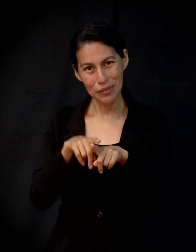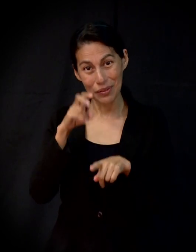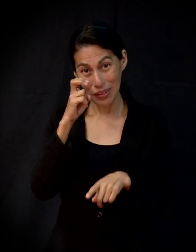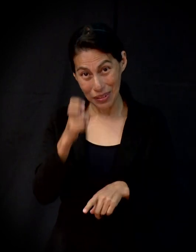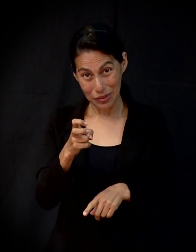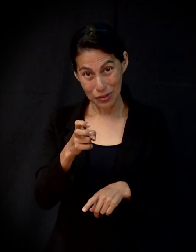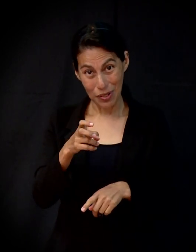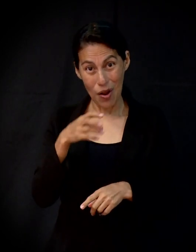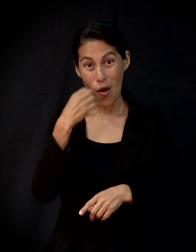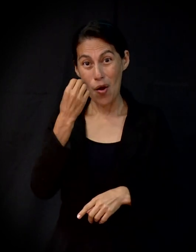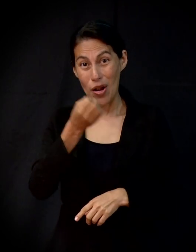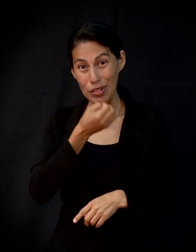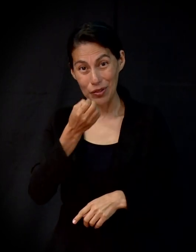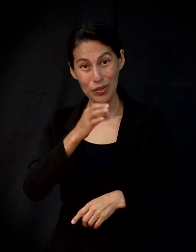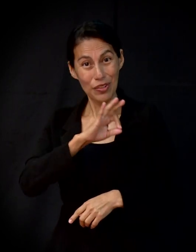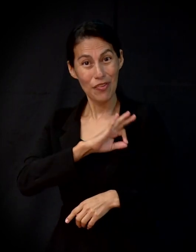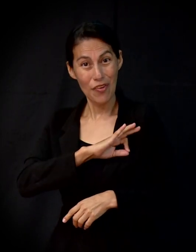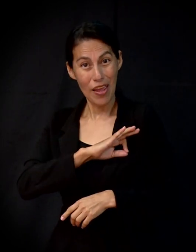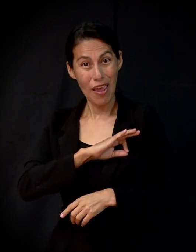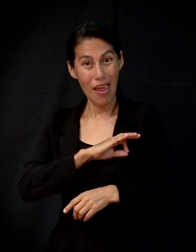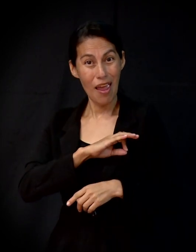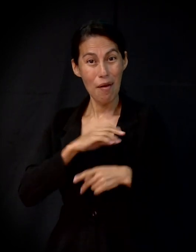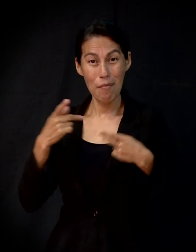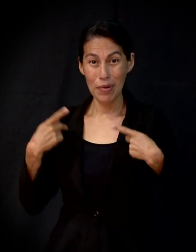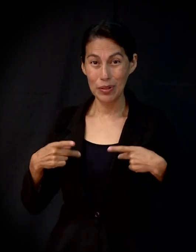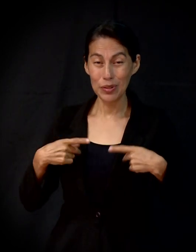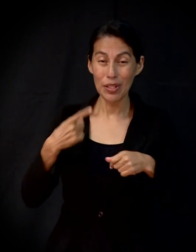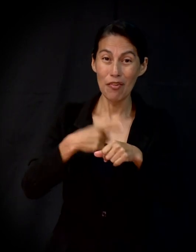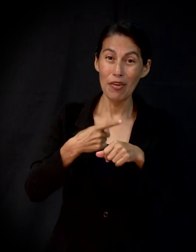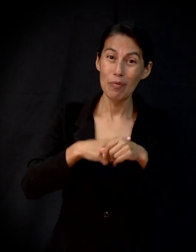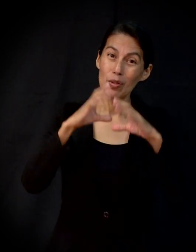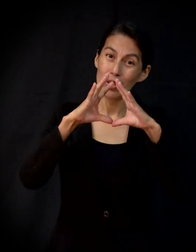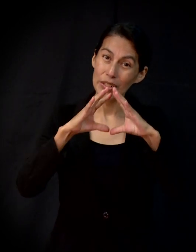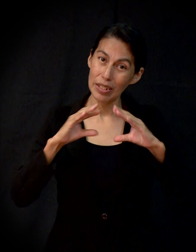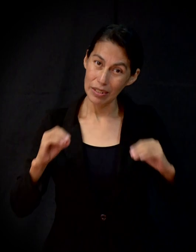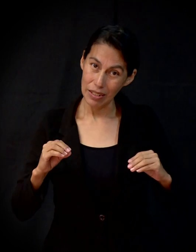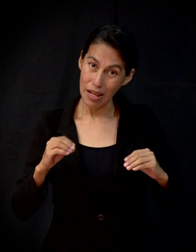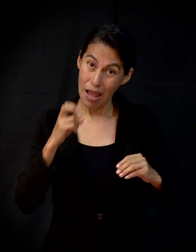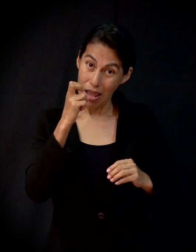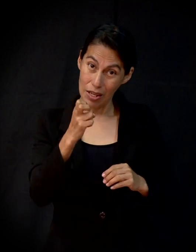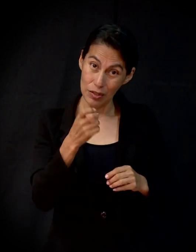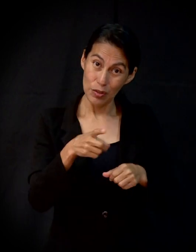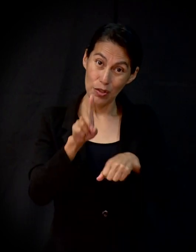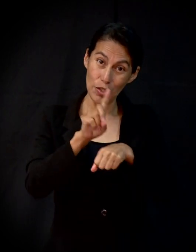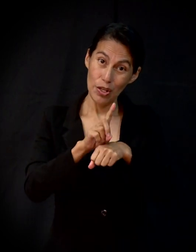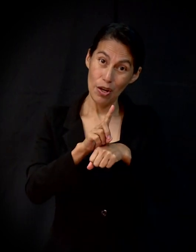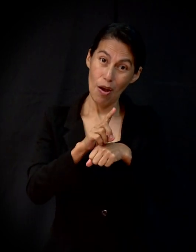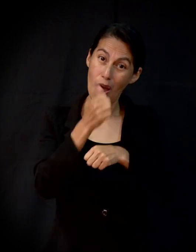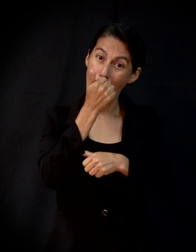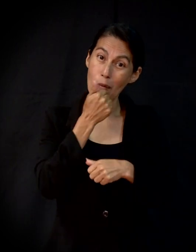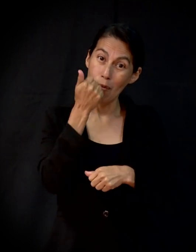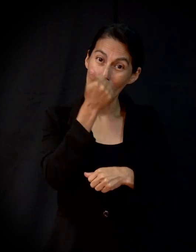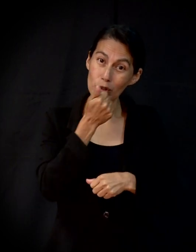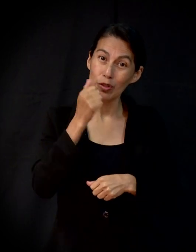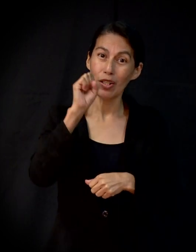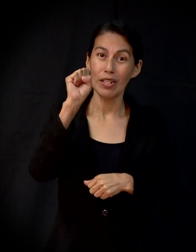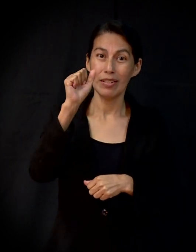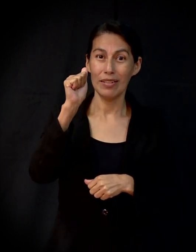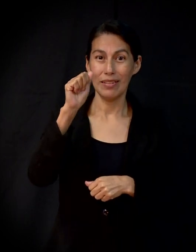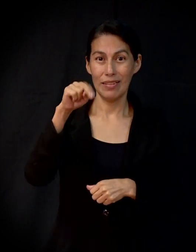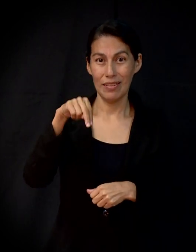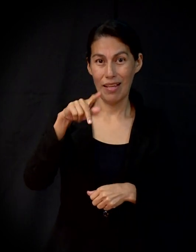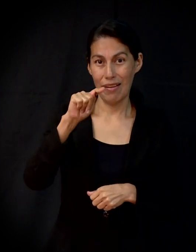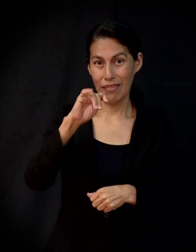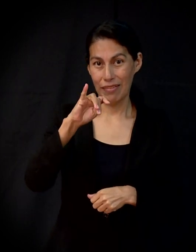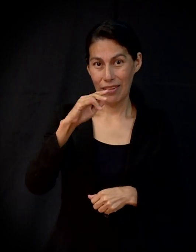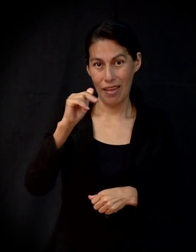La oración de ser sanada y sana, le dijo la cosa funcionando. Sin duda